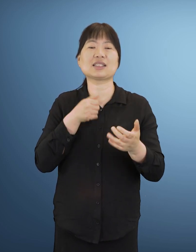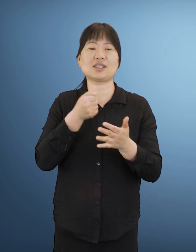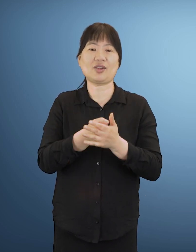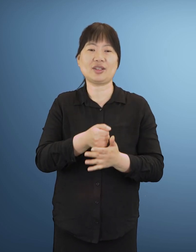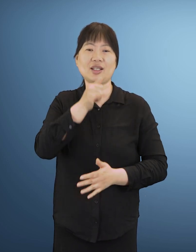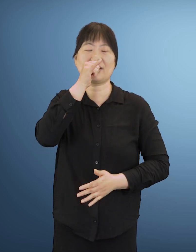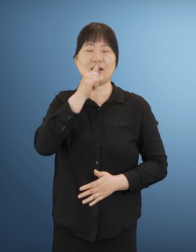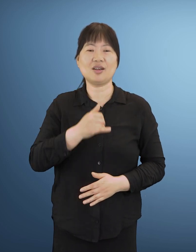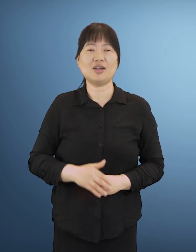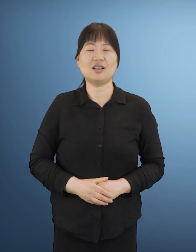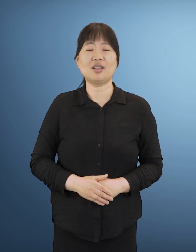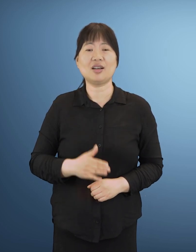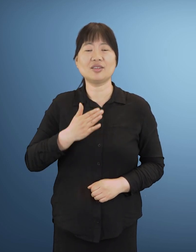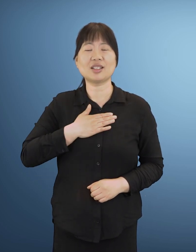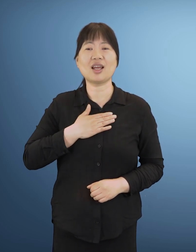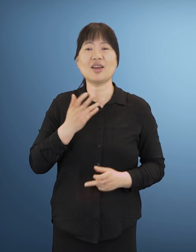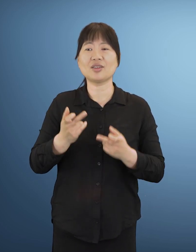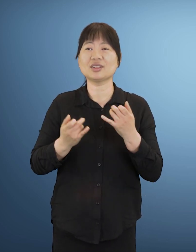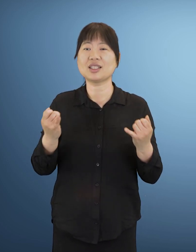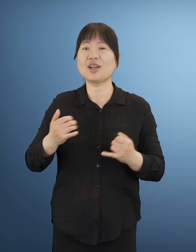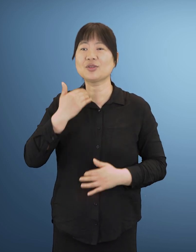내 어머니고 누가 내 형제냐?